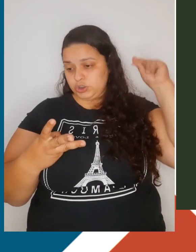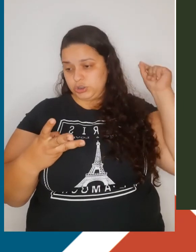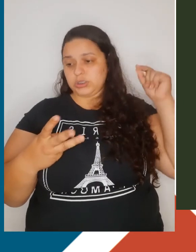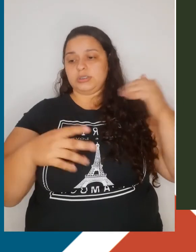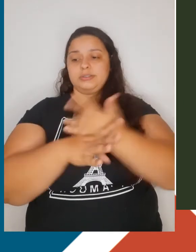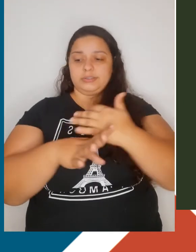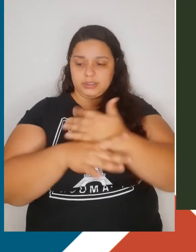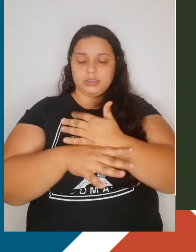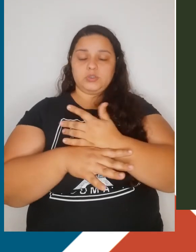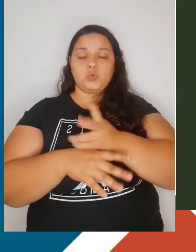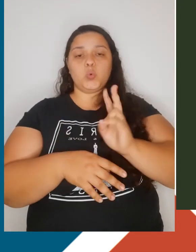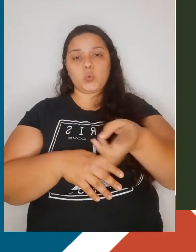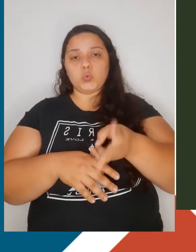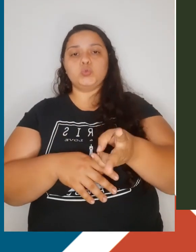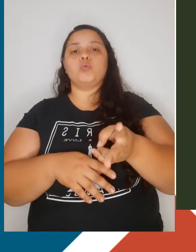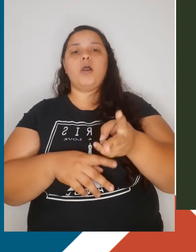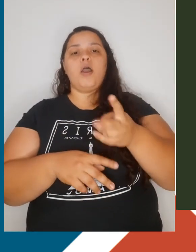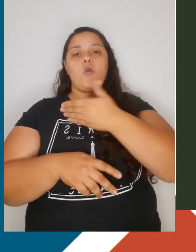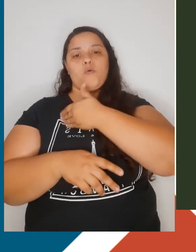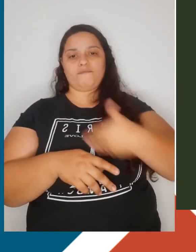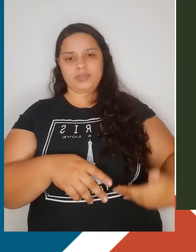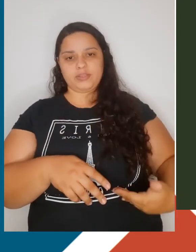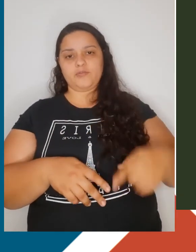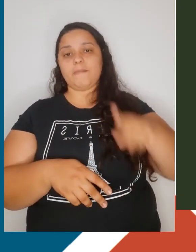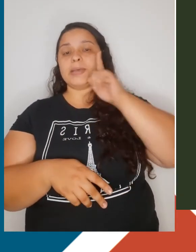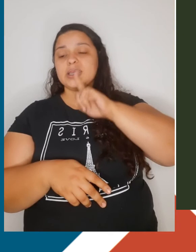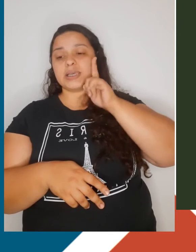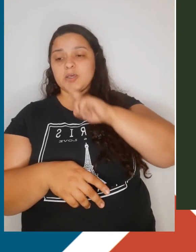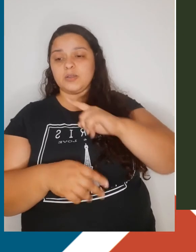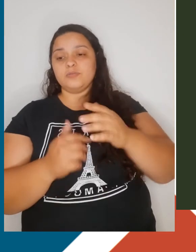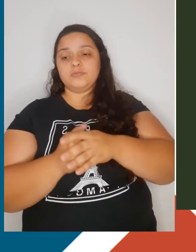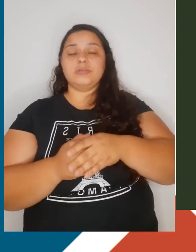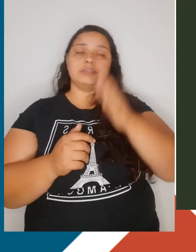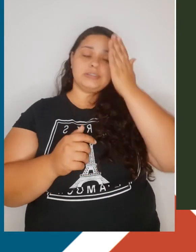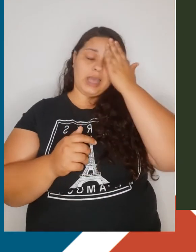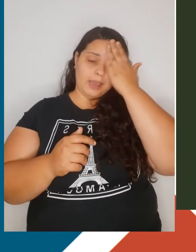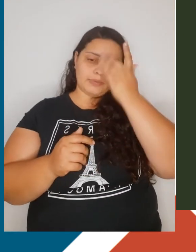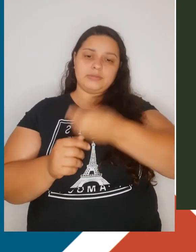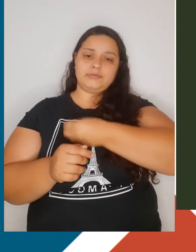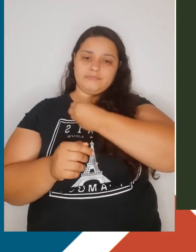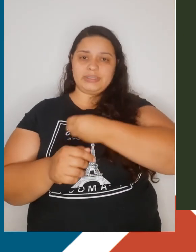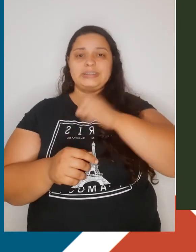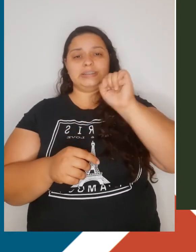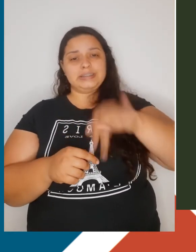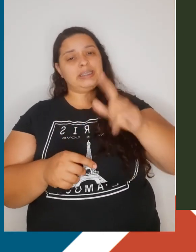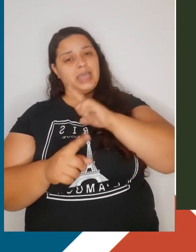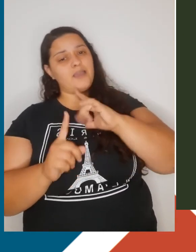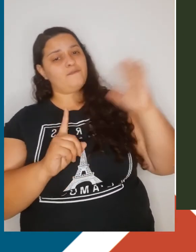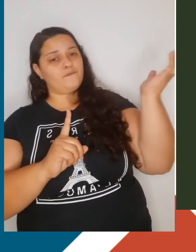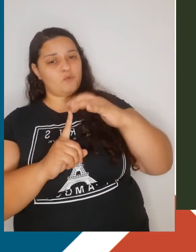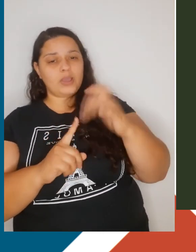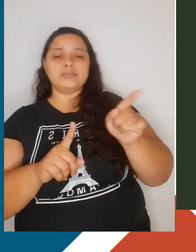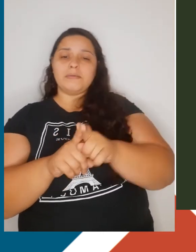C diz que as antigas metrópoles ibéricas continuavam governando os territórios americanos. Apesar de haver, sim,